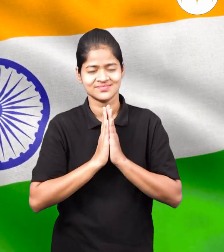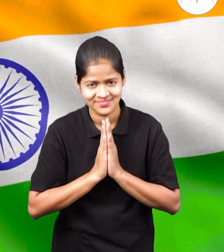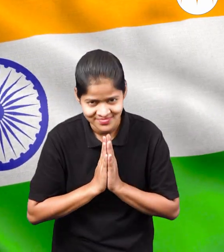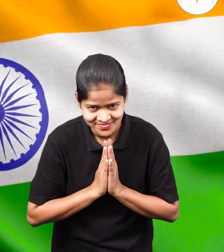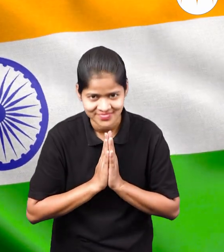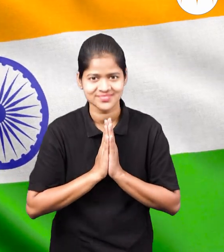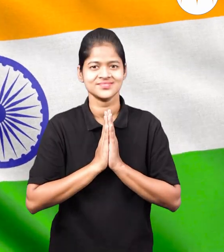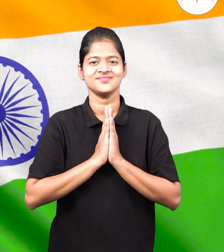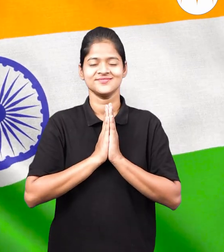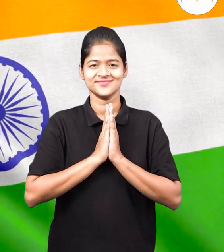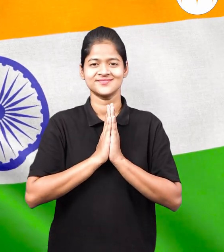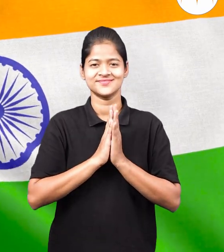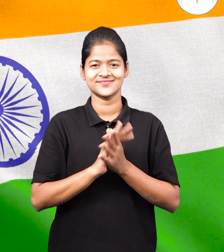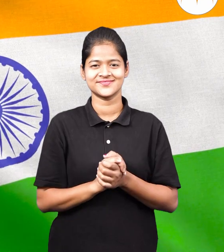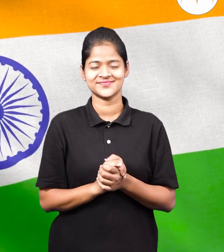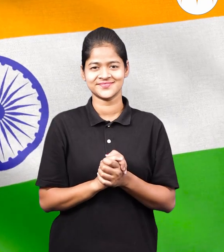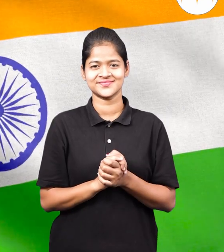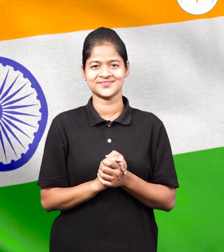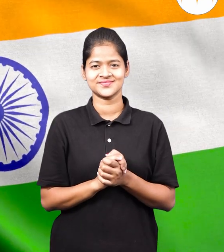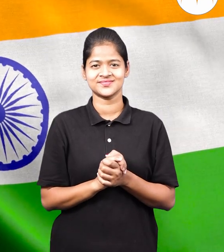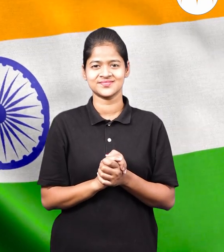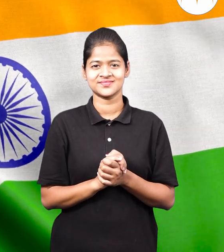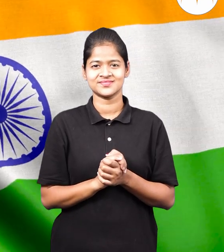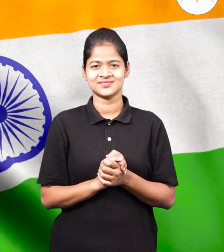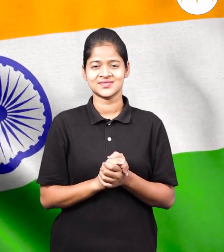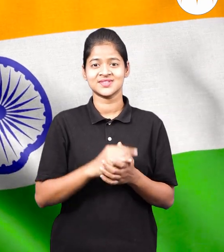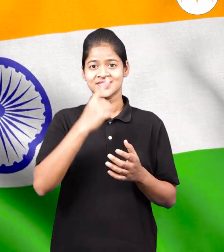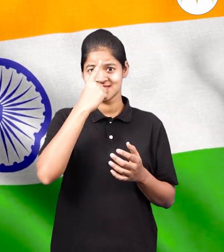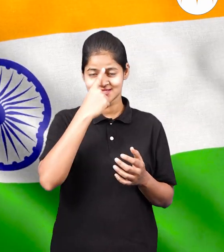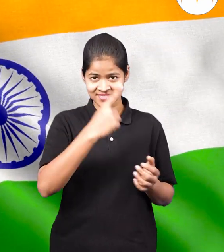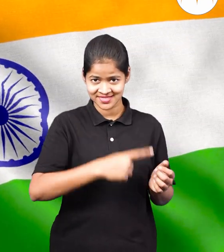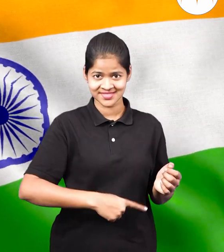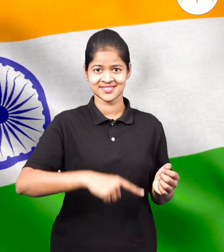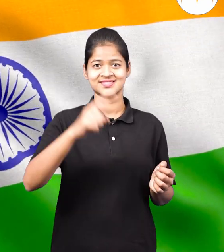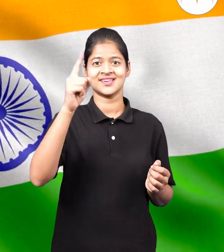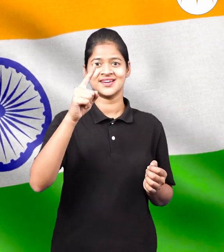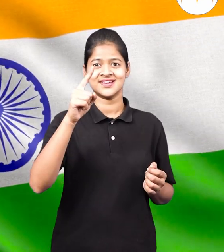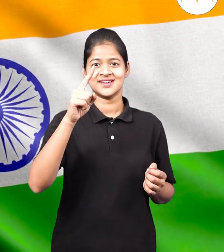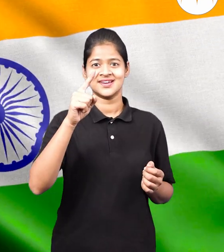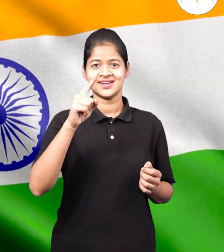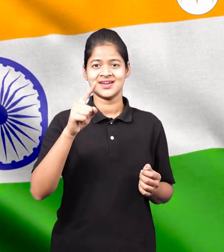वंदे मातरं वंदे मातरं।